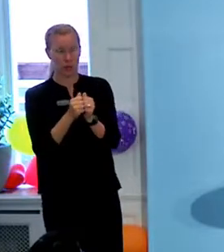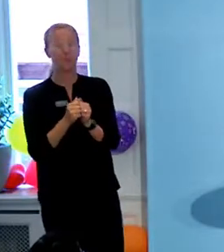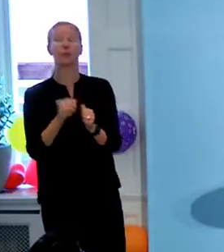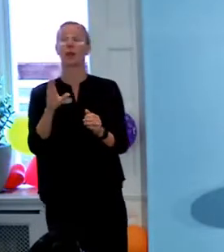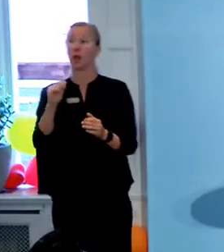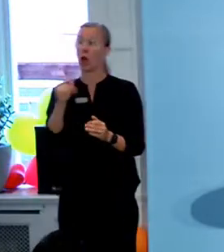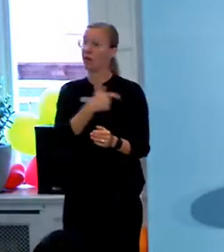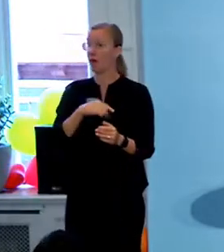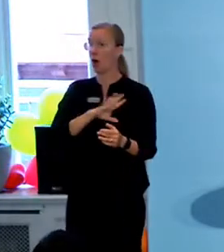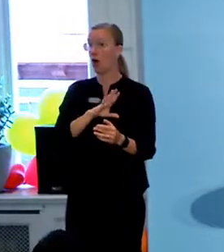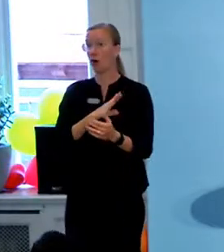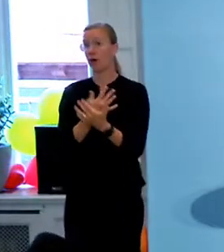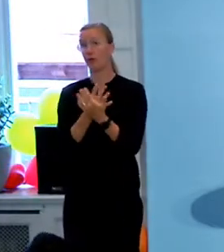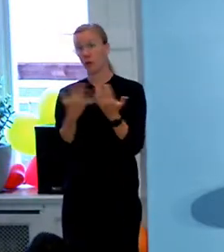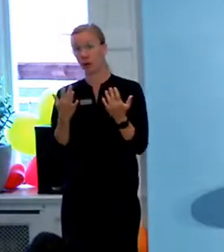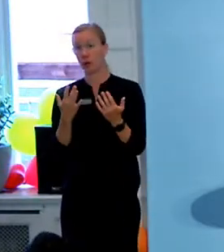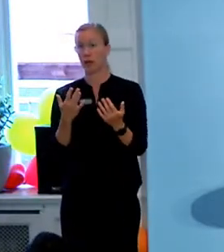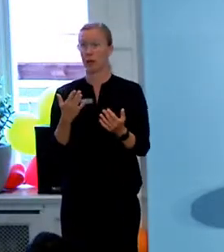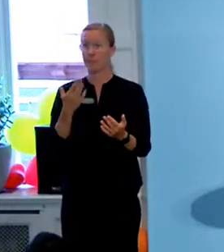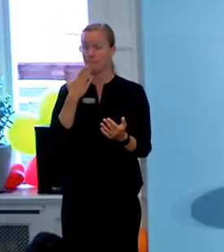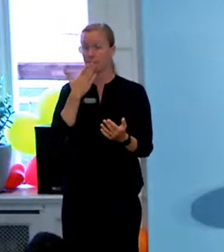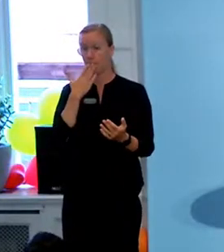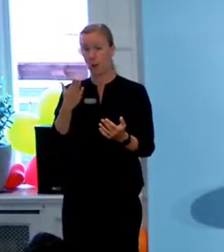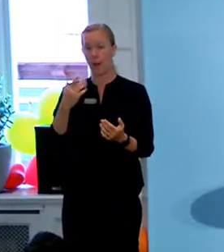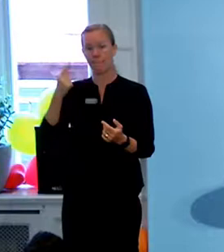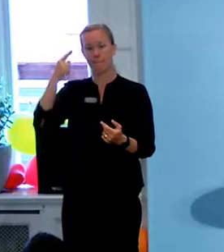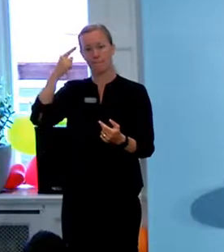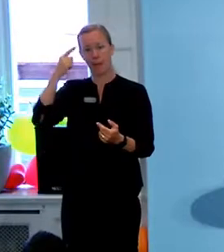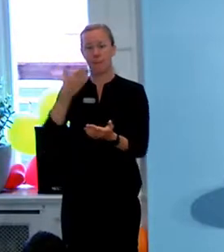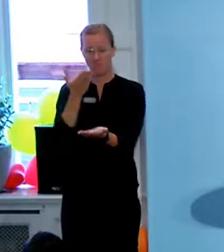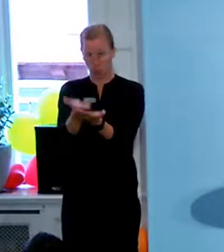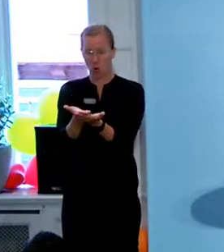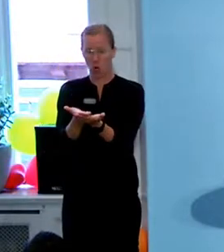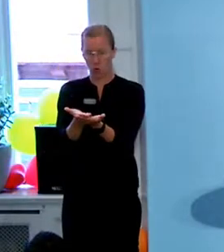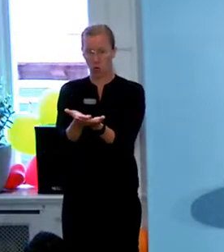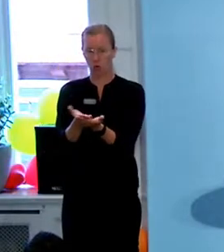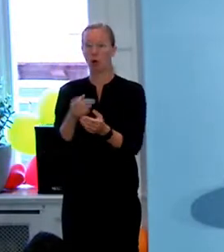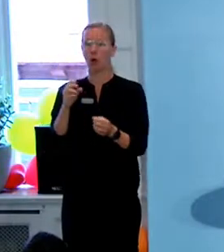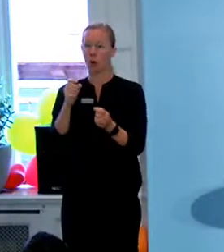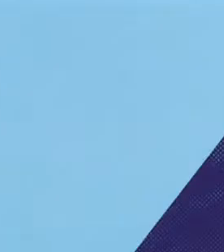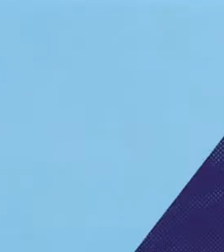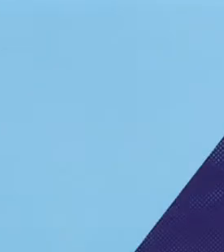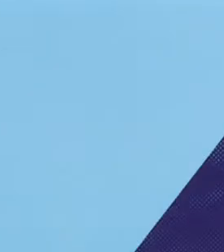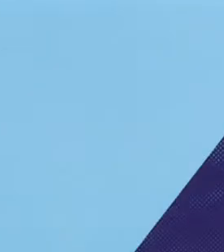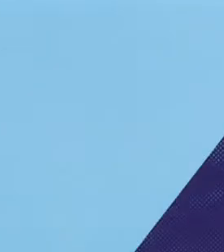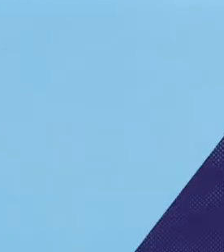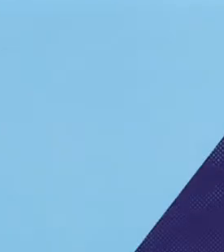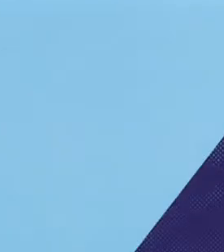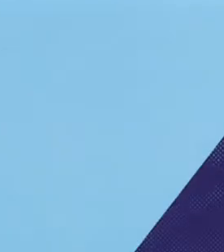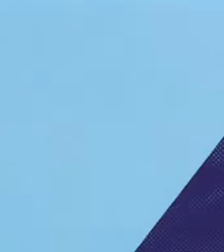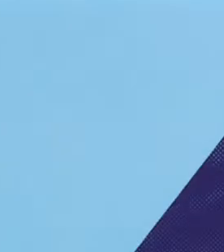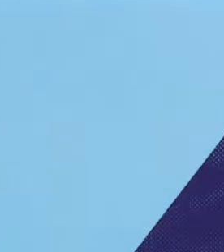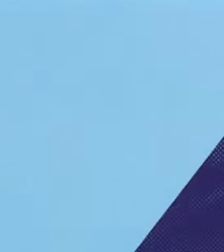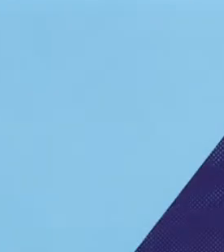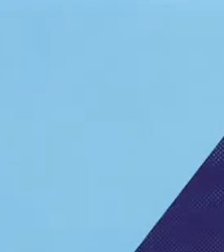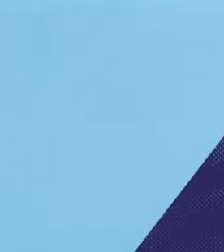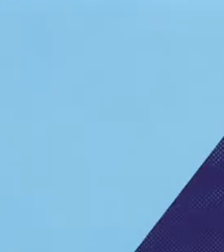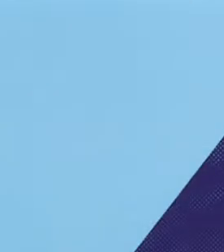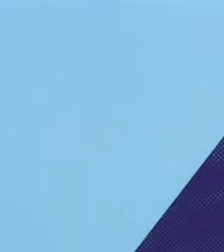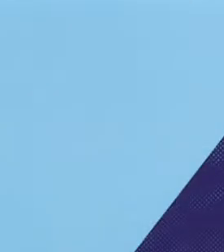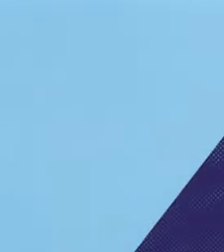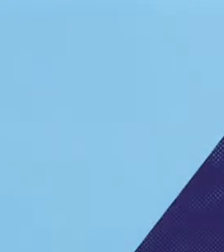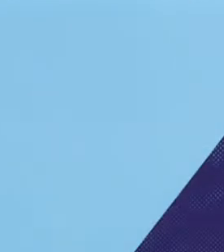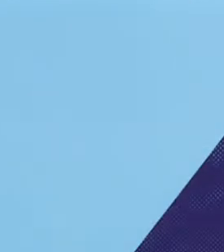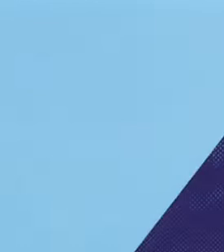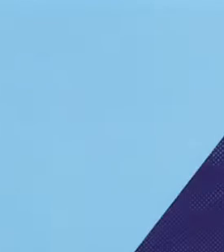har fått in ett betänkande som bereds och som handlar om både kriminalisering men handlar också om hur vi ska kunna använda lagen om vård av